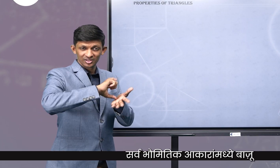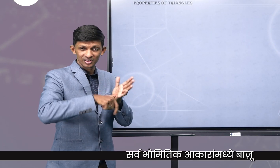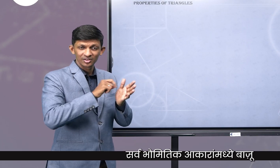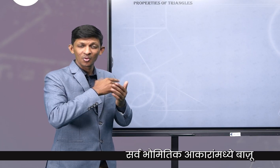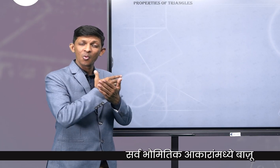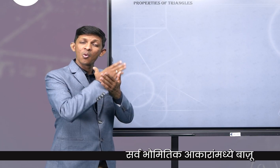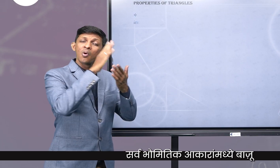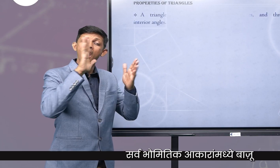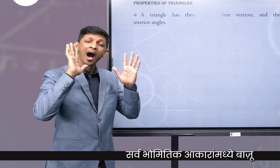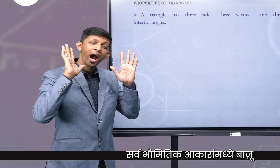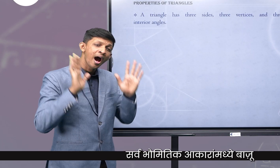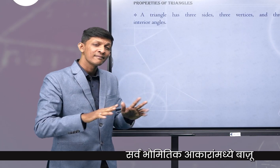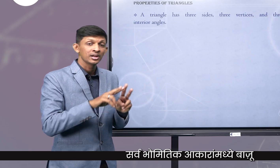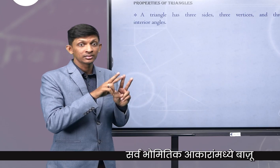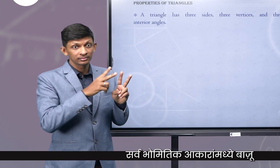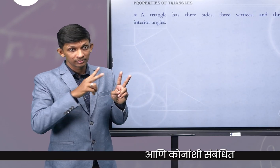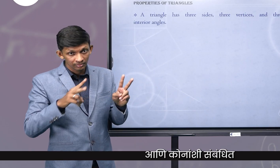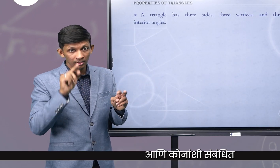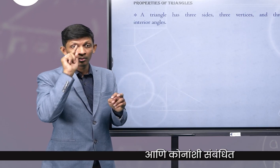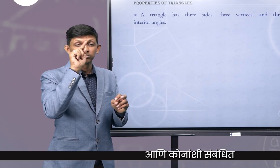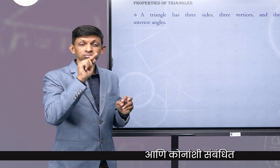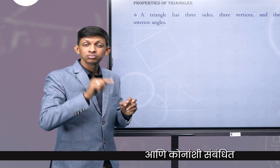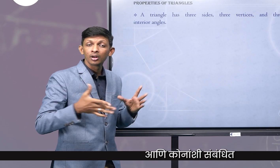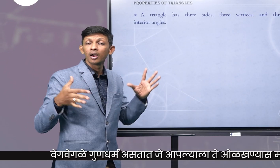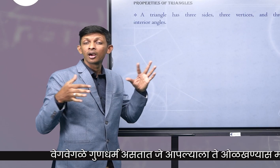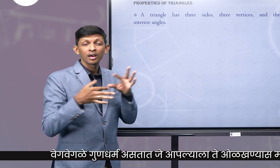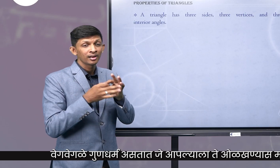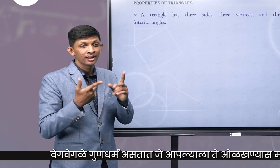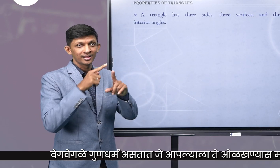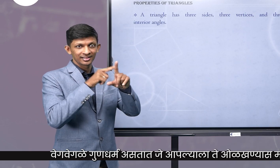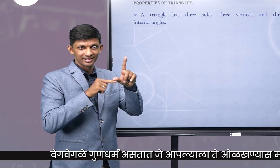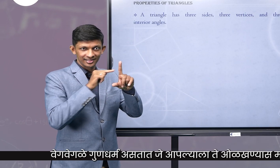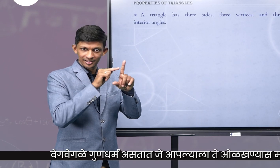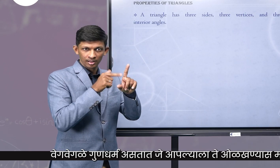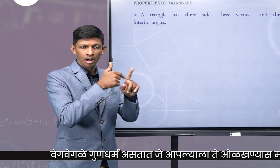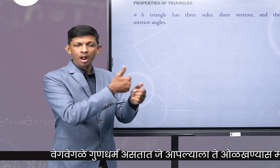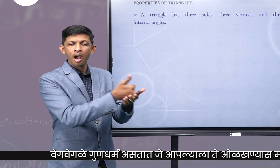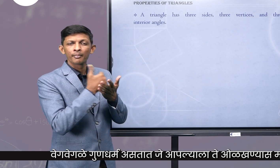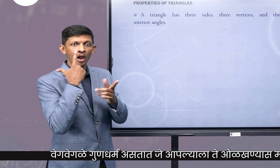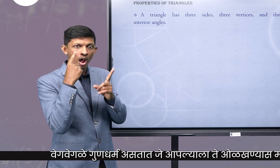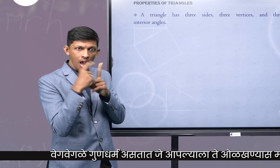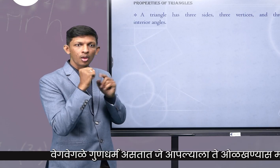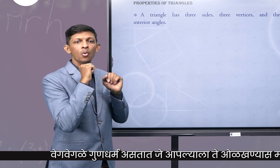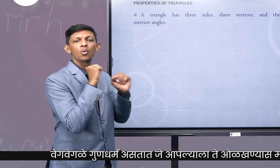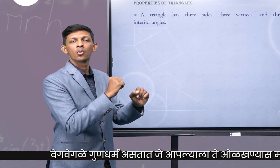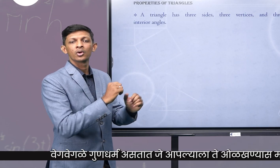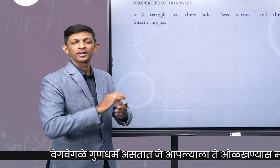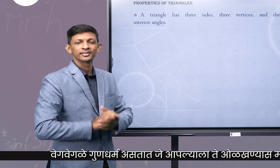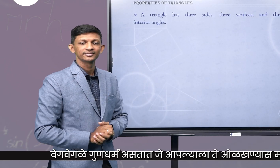सर्व भौमितिक आकारांमध्ये बाजू आणि कोनांशी संबंधित वेगवेगळे गुणधर्म असतात, जे आपल्याला ते ओळखण्यास मदत